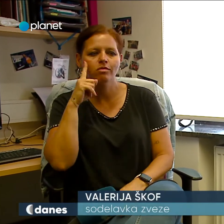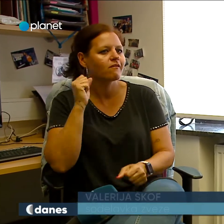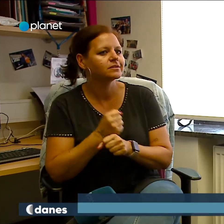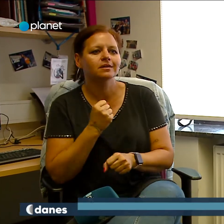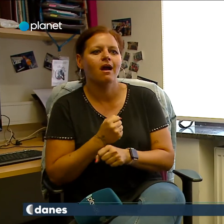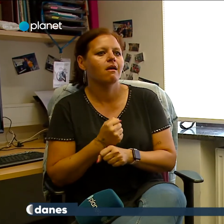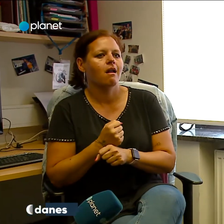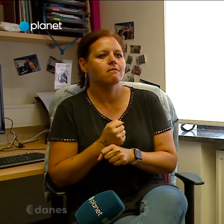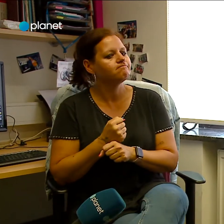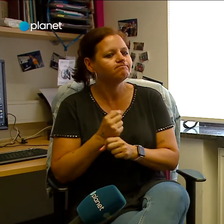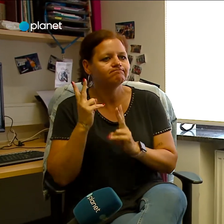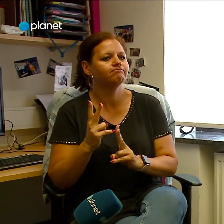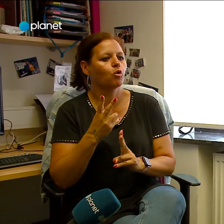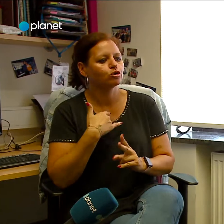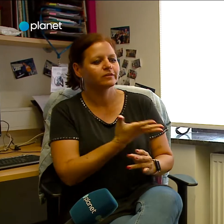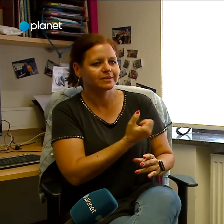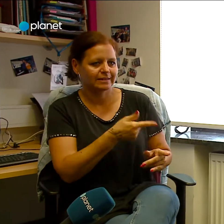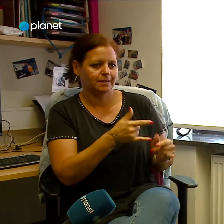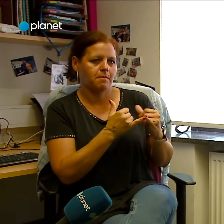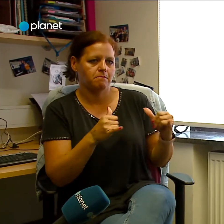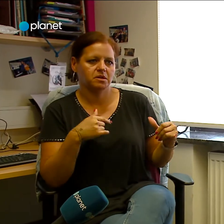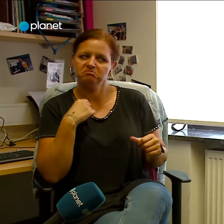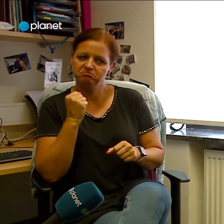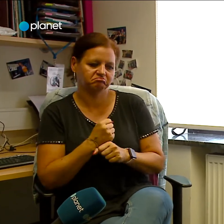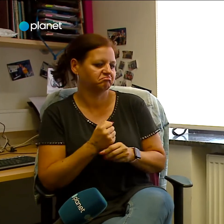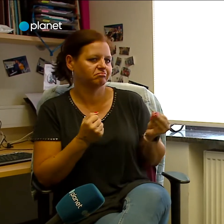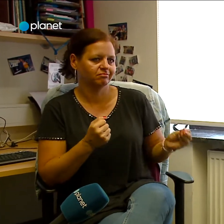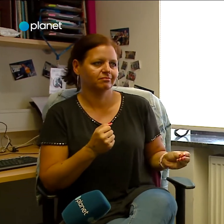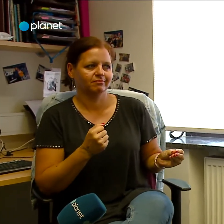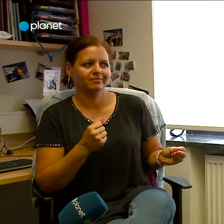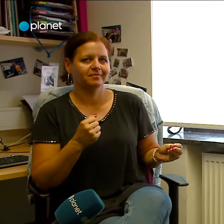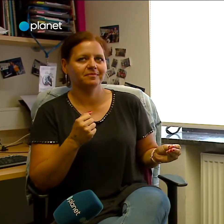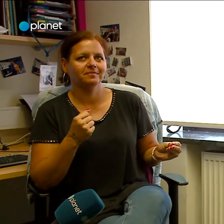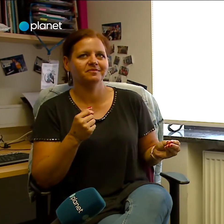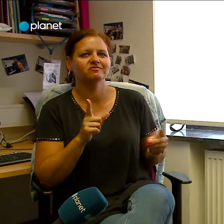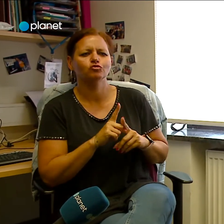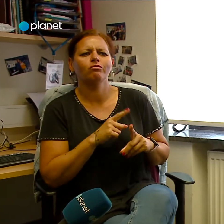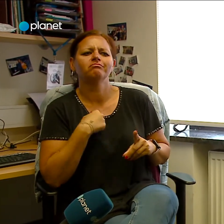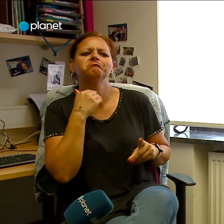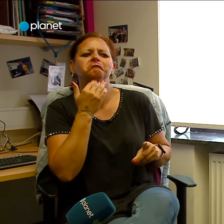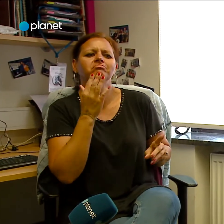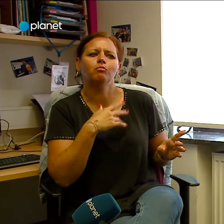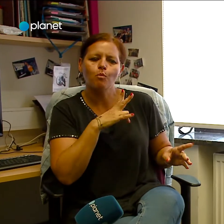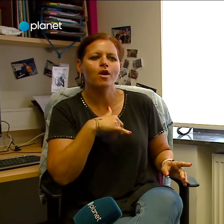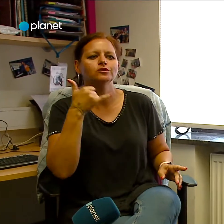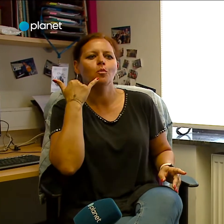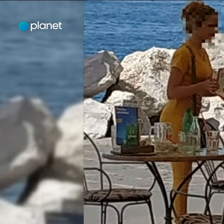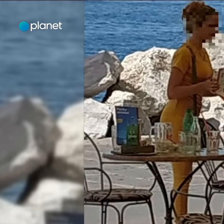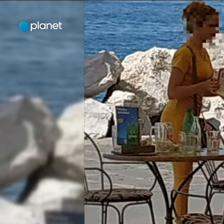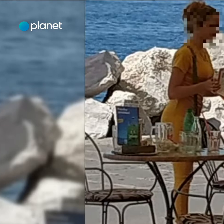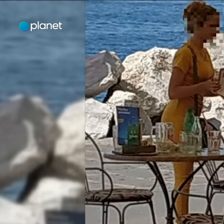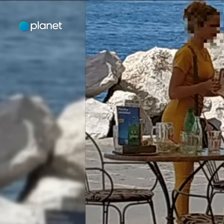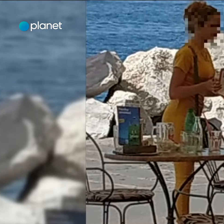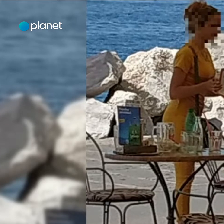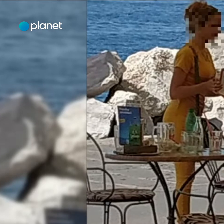pospravila. In rekla sem ji, ne dam, bom poklicala policijo. Ona je vztrajala, da ne, naj vrnem papir. Jaz